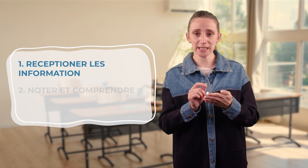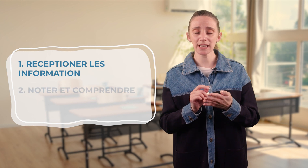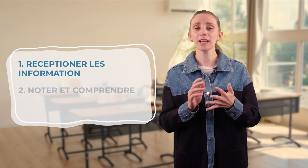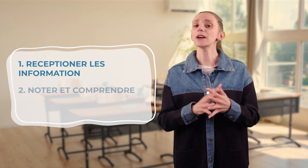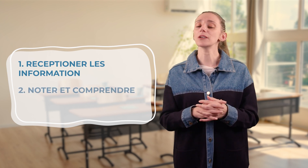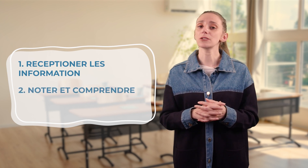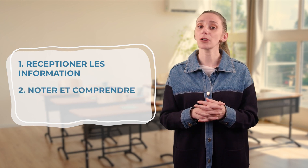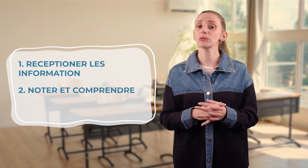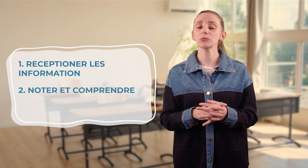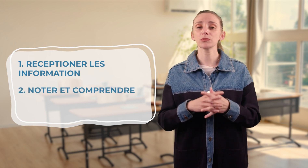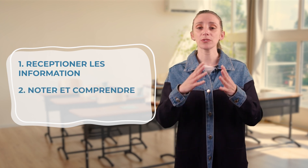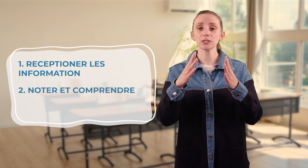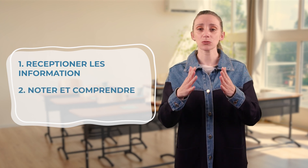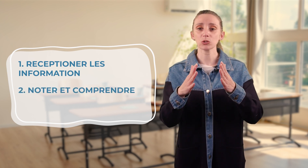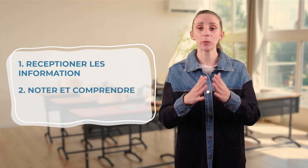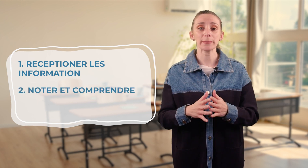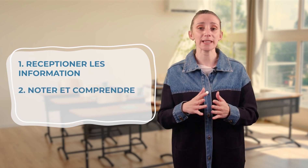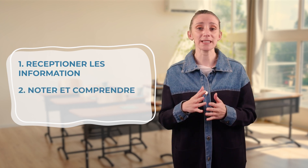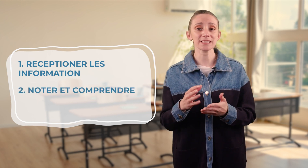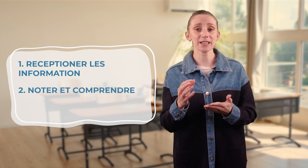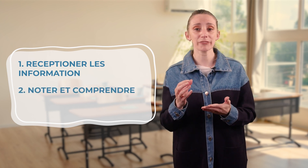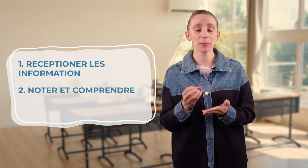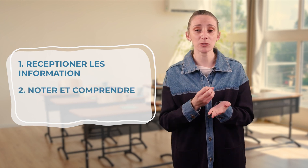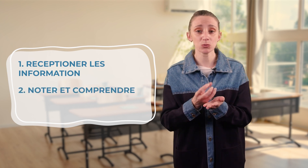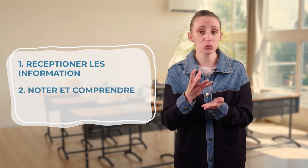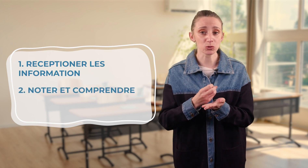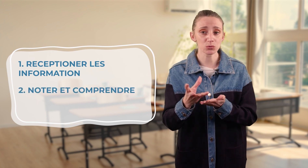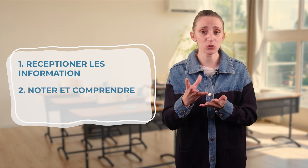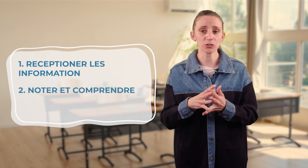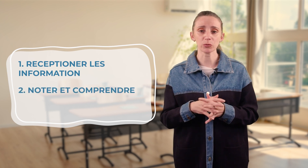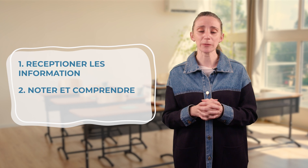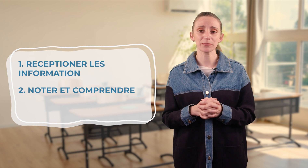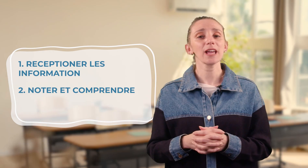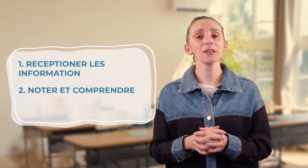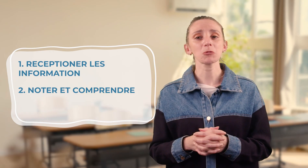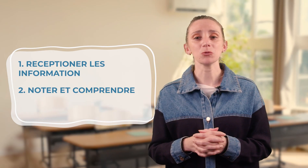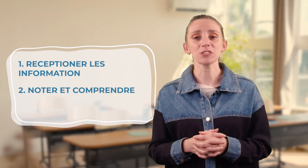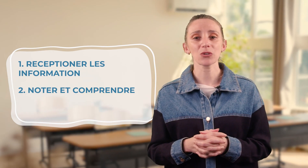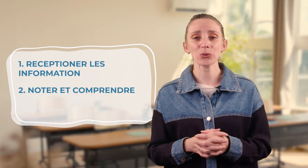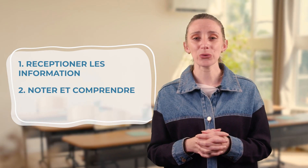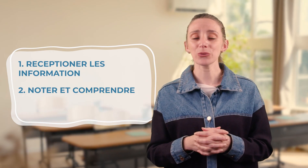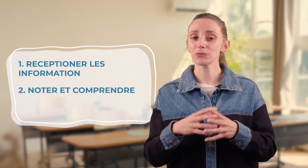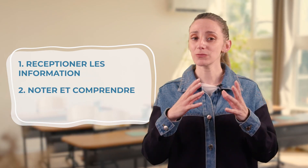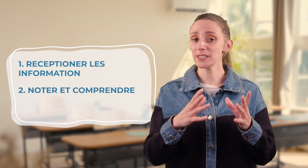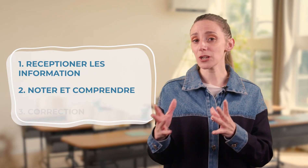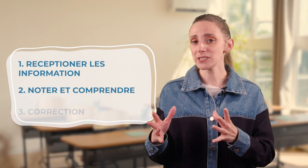noter, comme vous le pouvez sur votre papier, les informations que je vous transmets. Et ensuite, on le